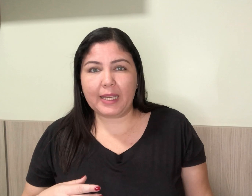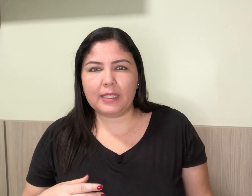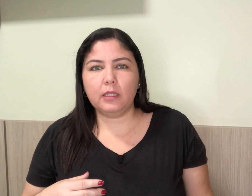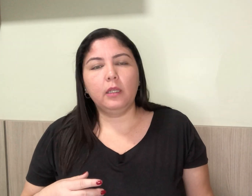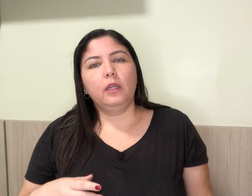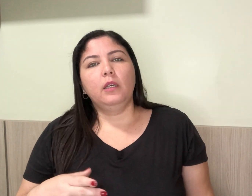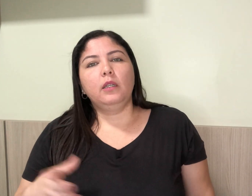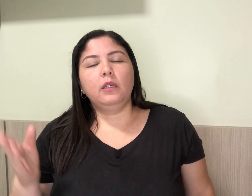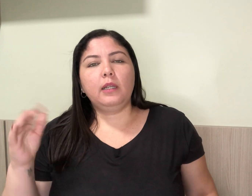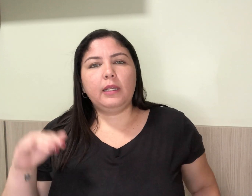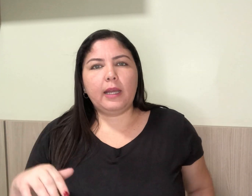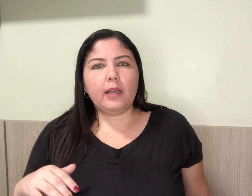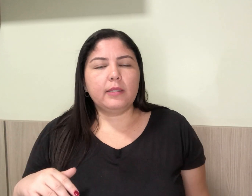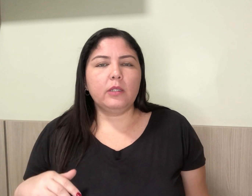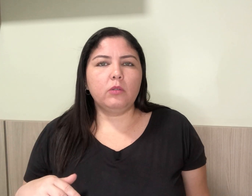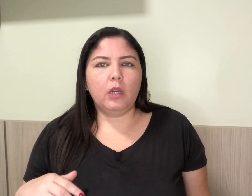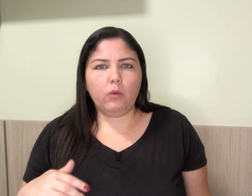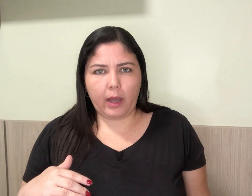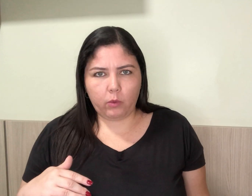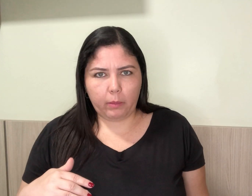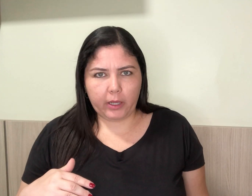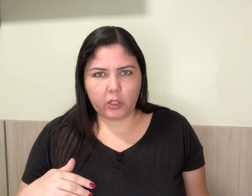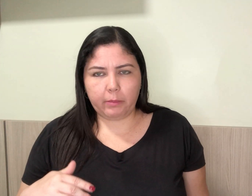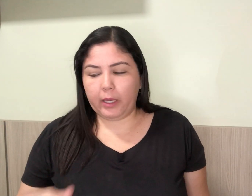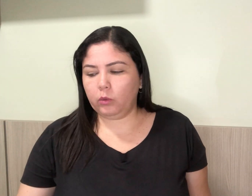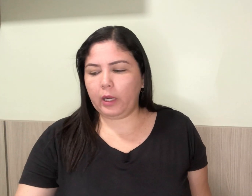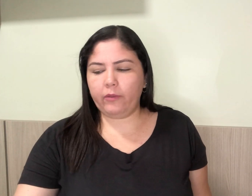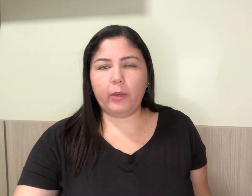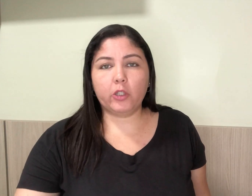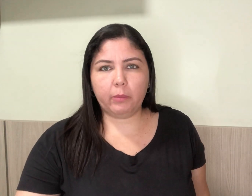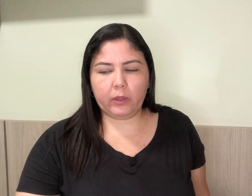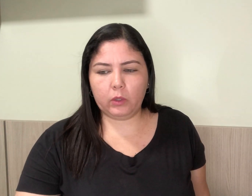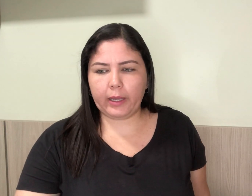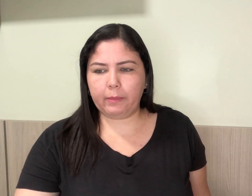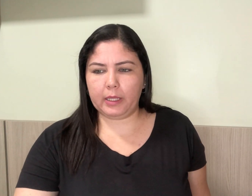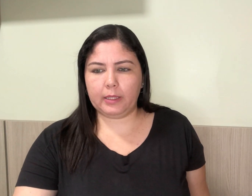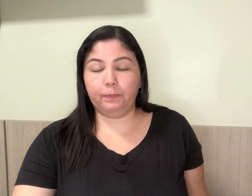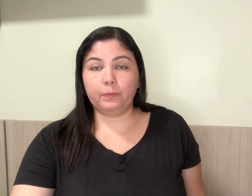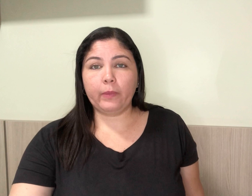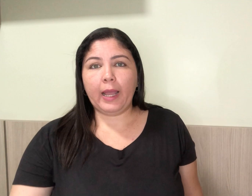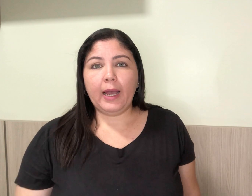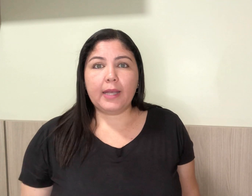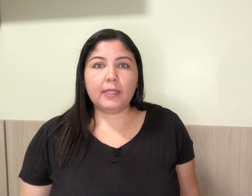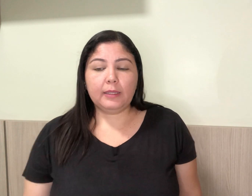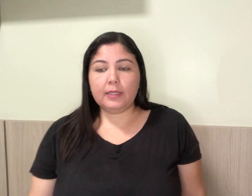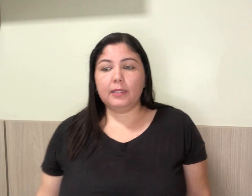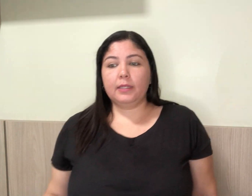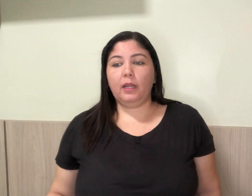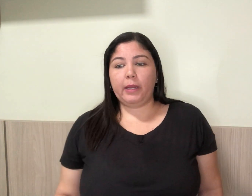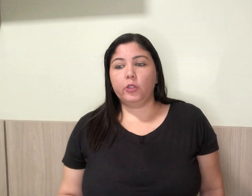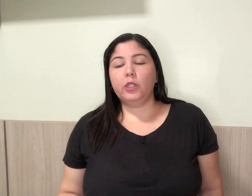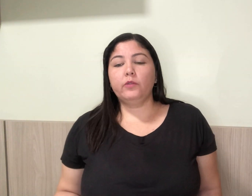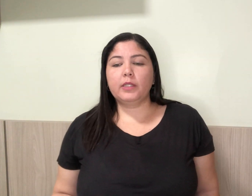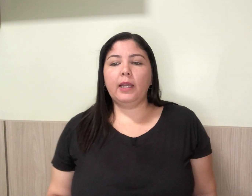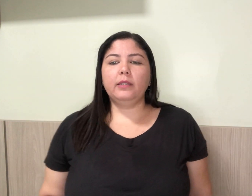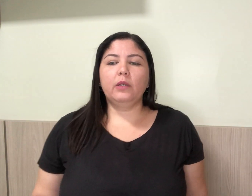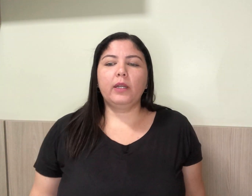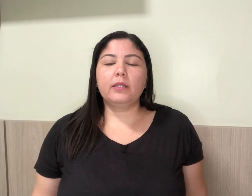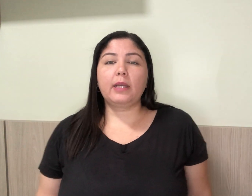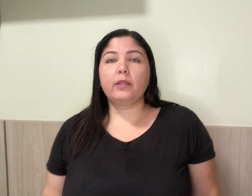cabeça. E na sim ou não há um abaixamento, um leve abaixamento da cabeça. As sentenças exclamativas, né? Então a